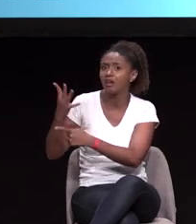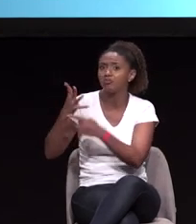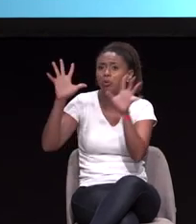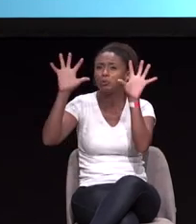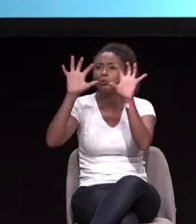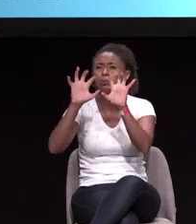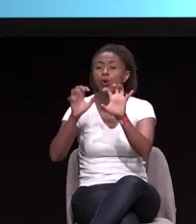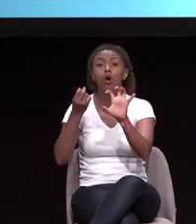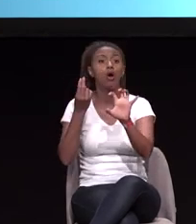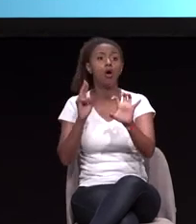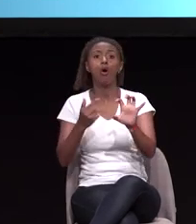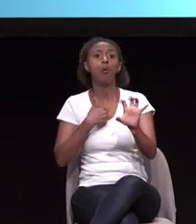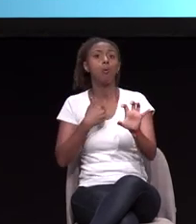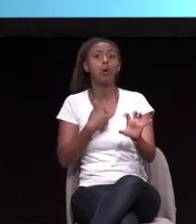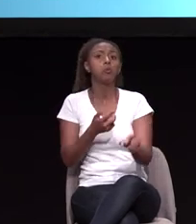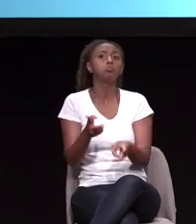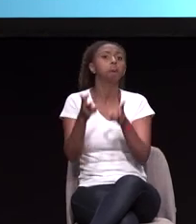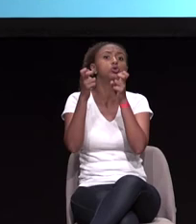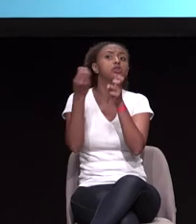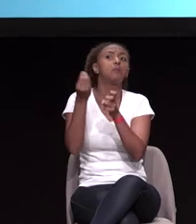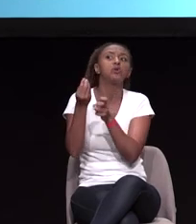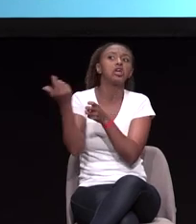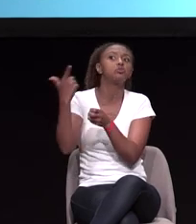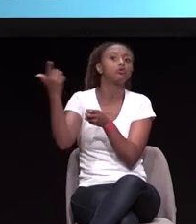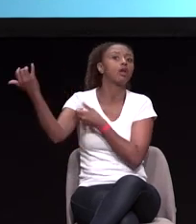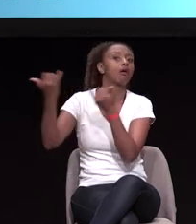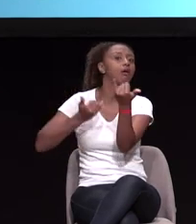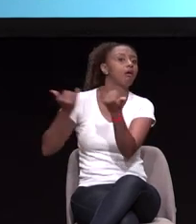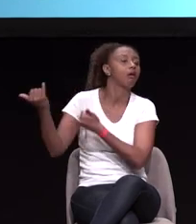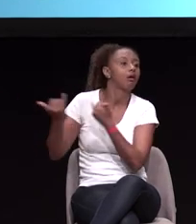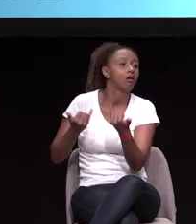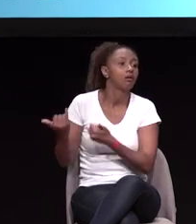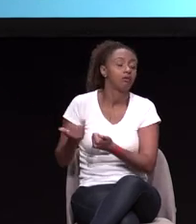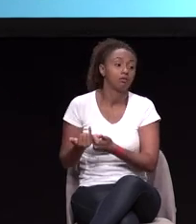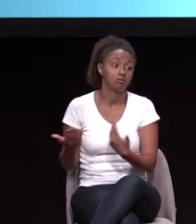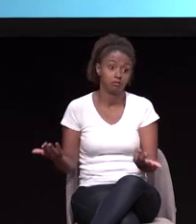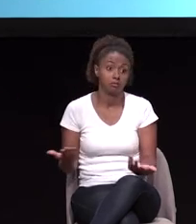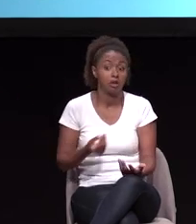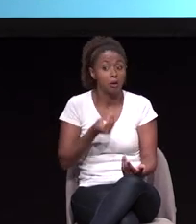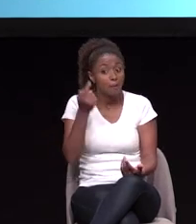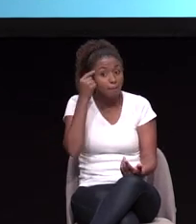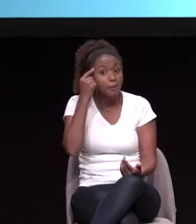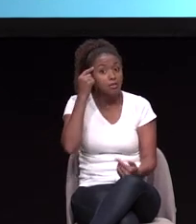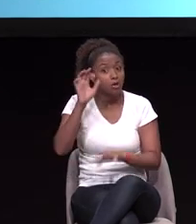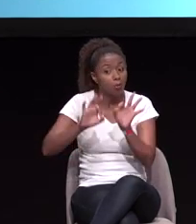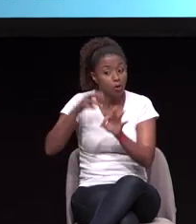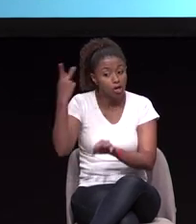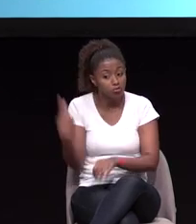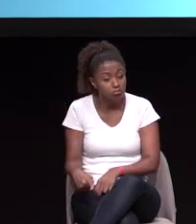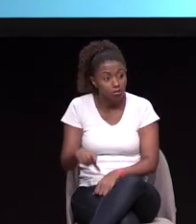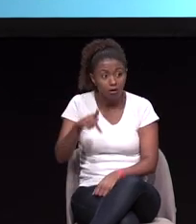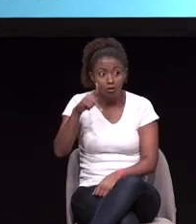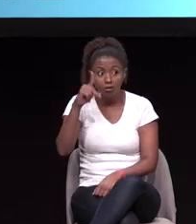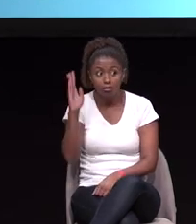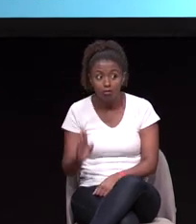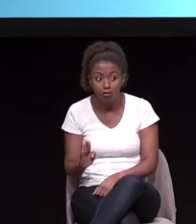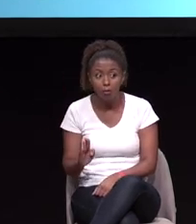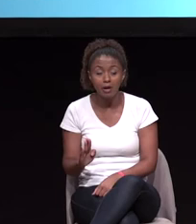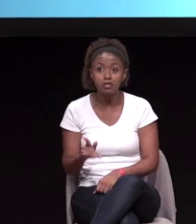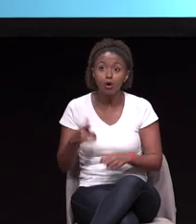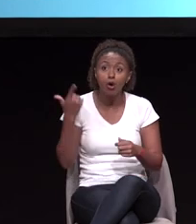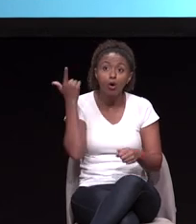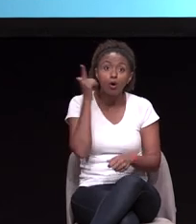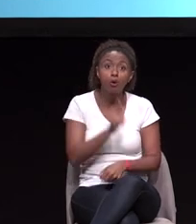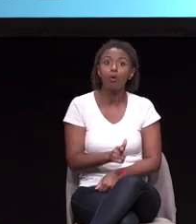justamente porque não são divulgados já não é interessante para o projeto nacional que a gente enxerga jadinho enquanto